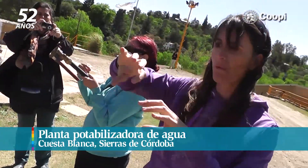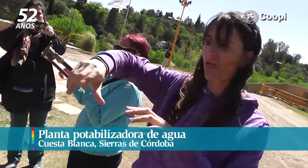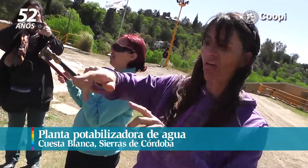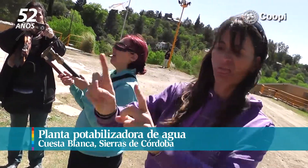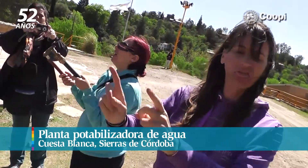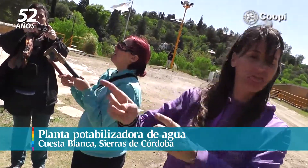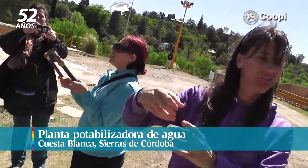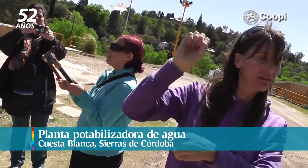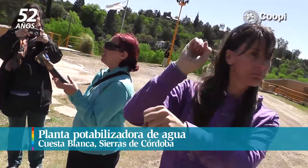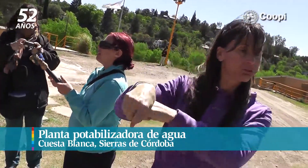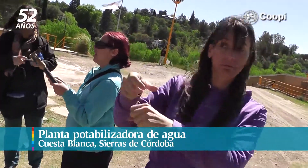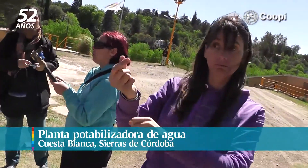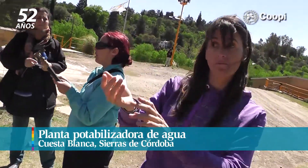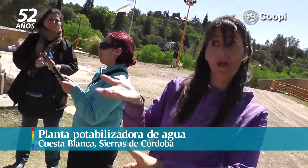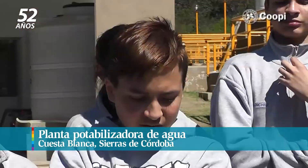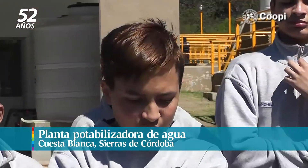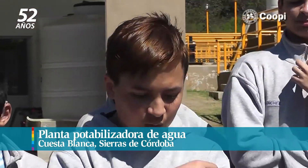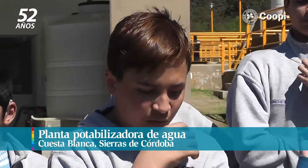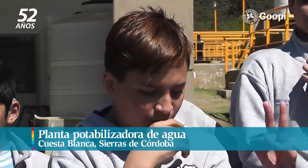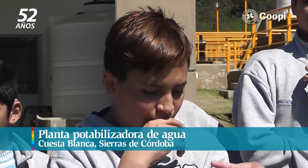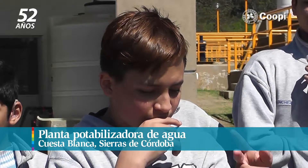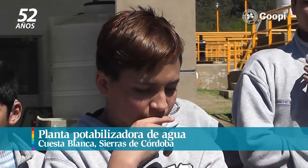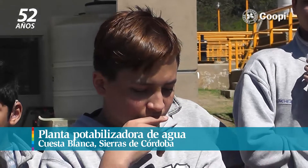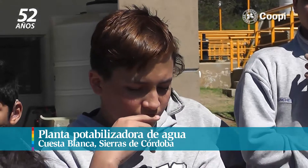casa y de acuerdo a eso es lo que hay que pagar.